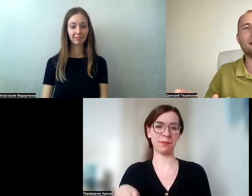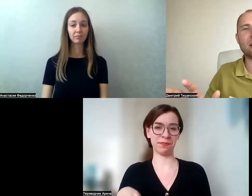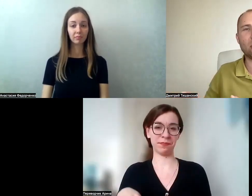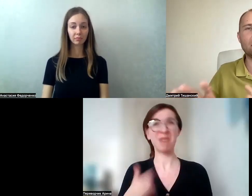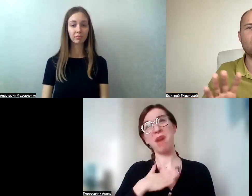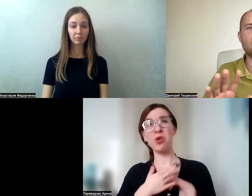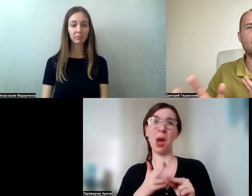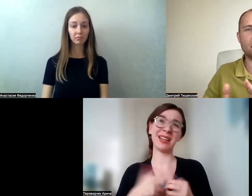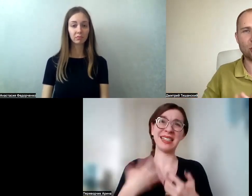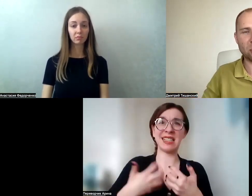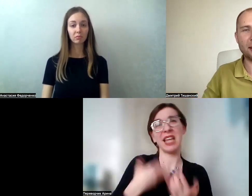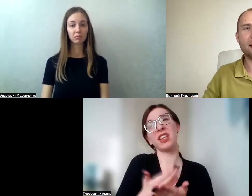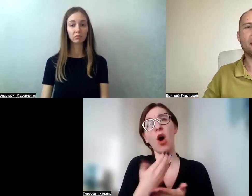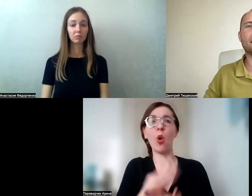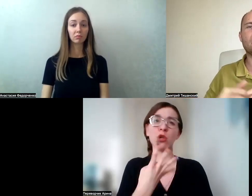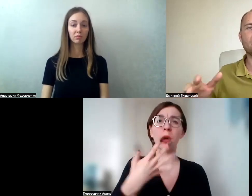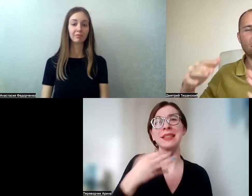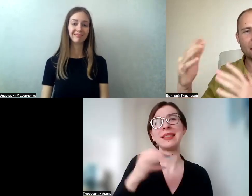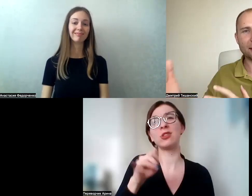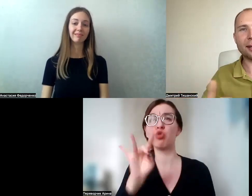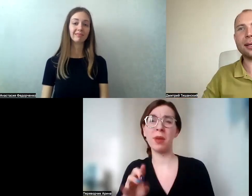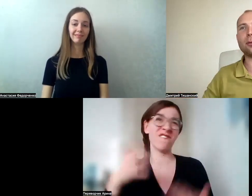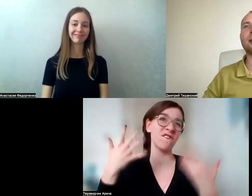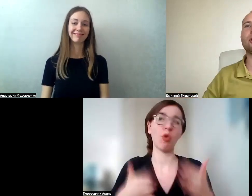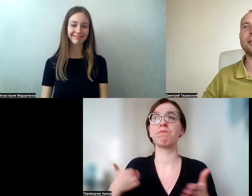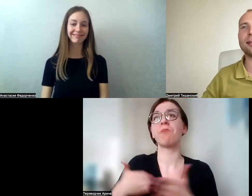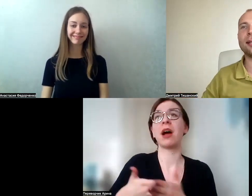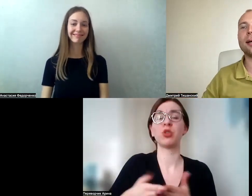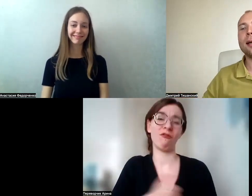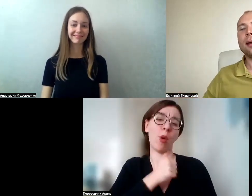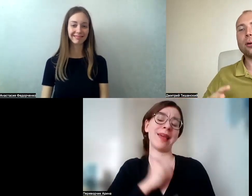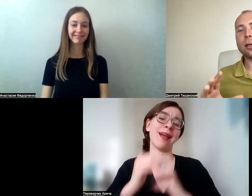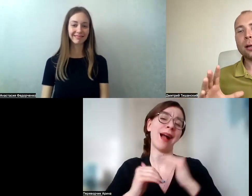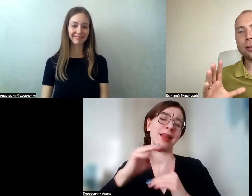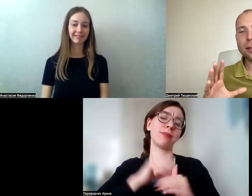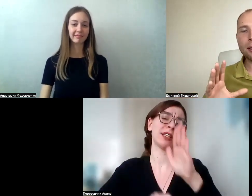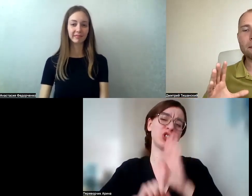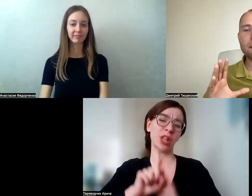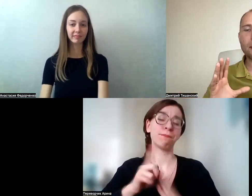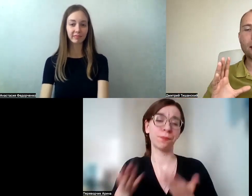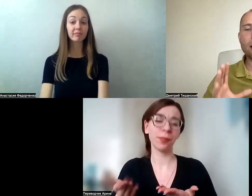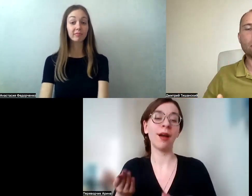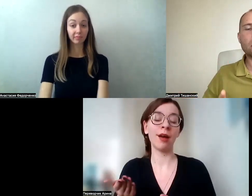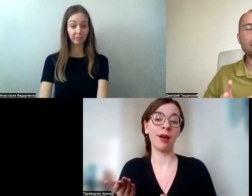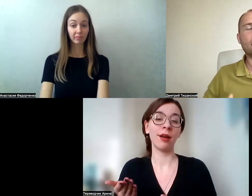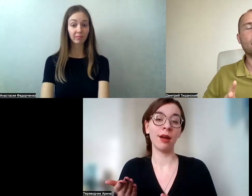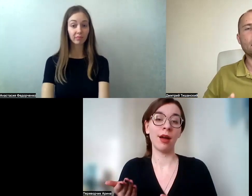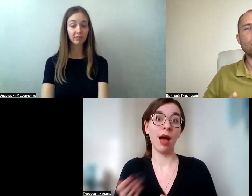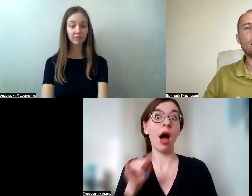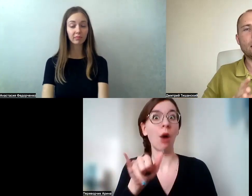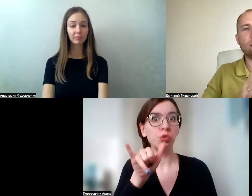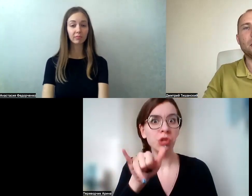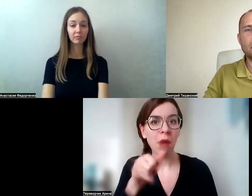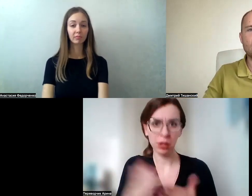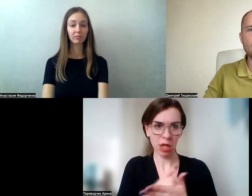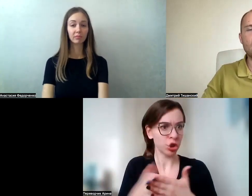там средний доход, там 40-50 тысяч рублей и так далее. Там военная карьера у меня началась и так далее. Вот. И у тебя такие